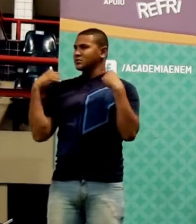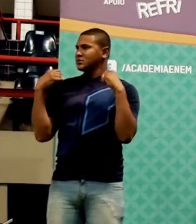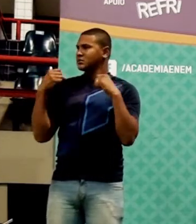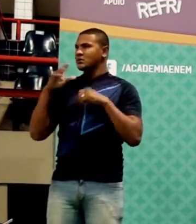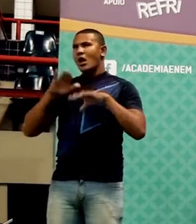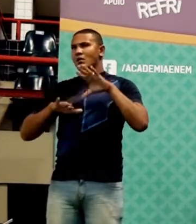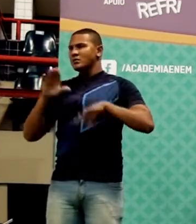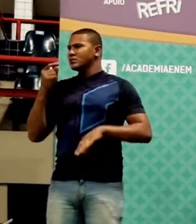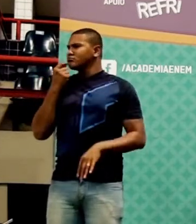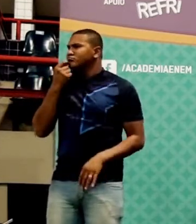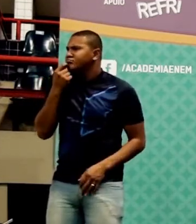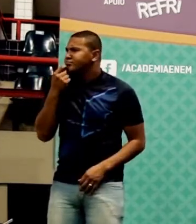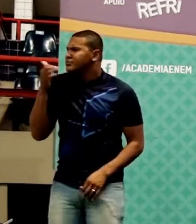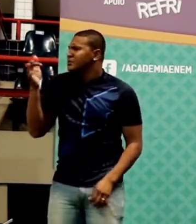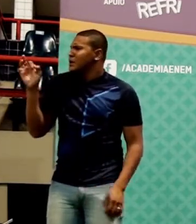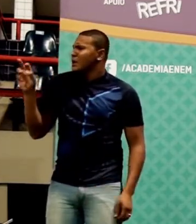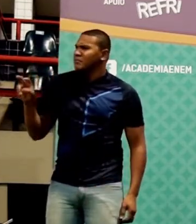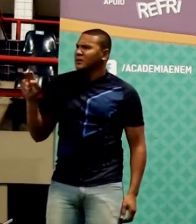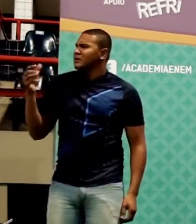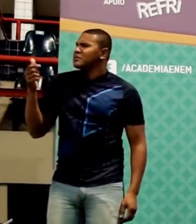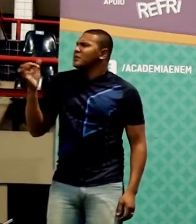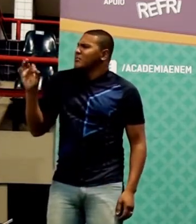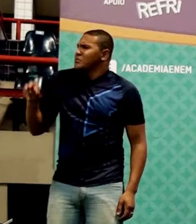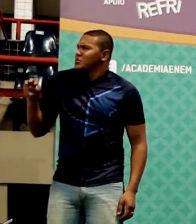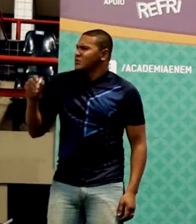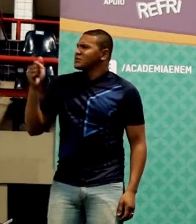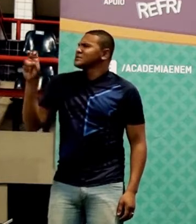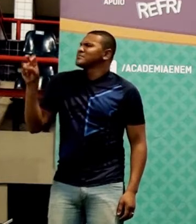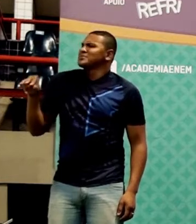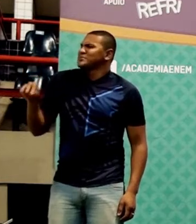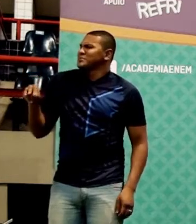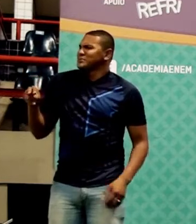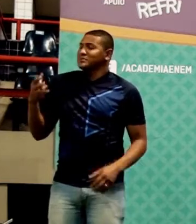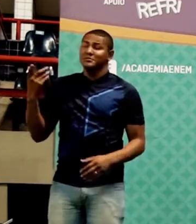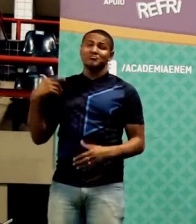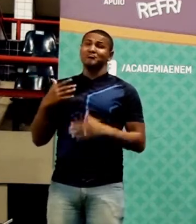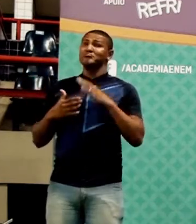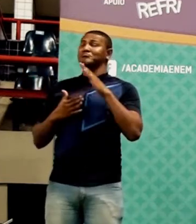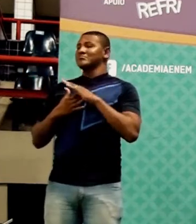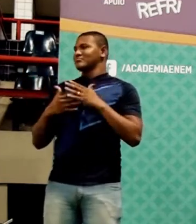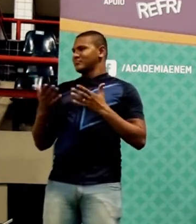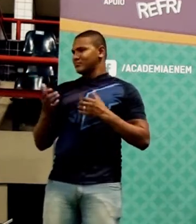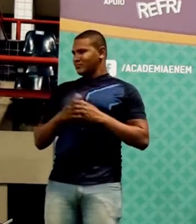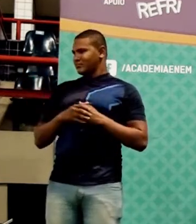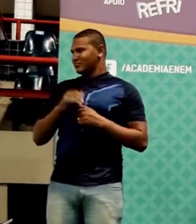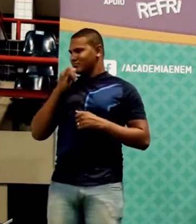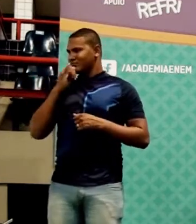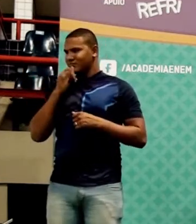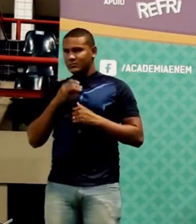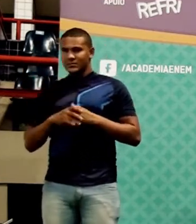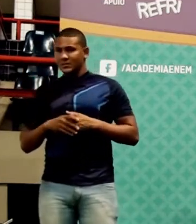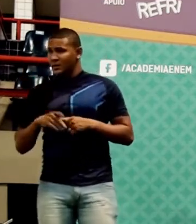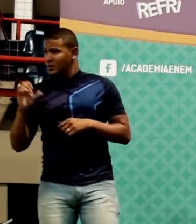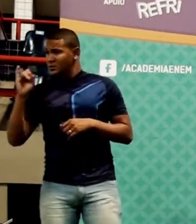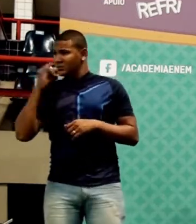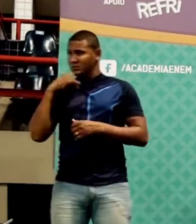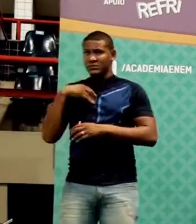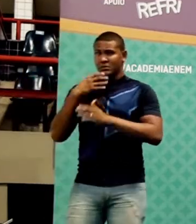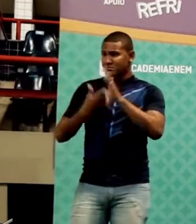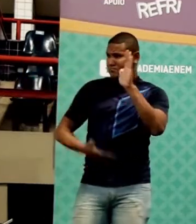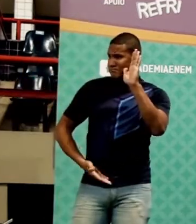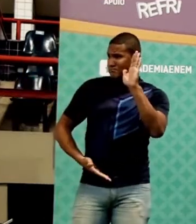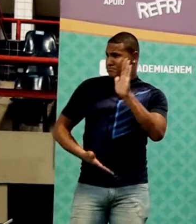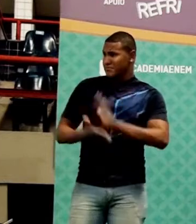funcionários. Se você pegar um avião, quem gosta de viajar, eu gosto, para um outro país e passar 4 horas dentro do